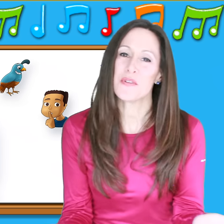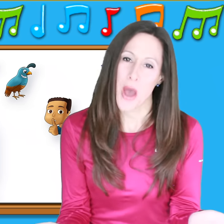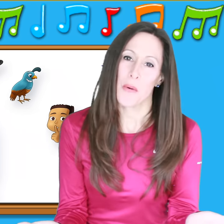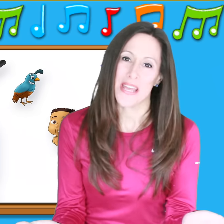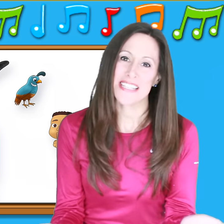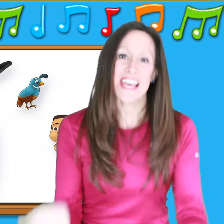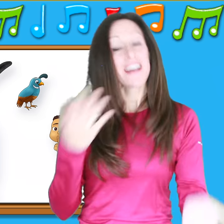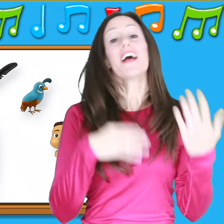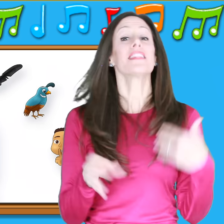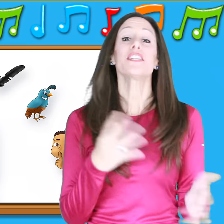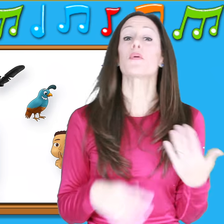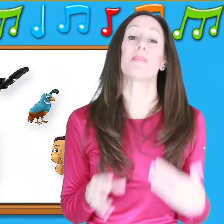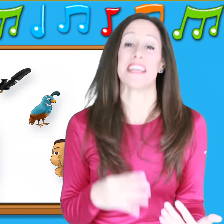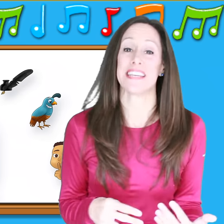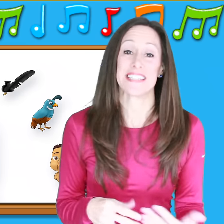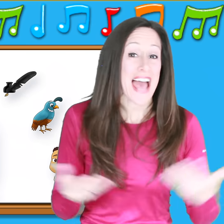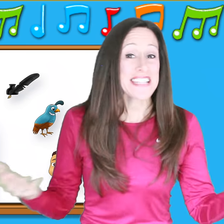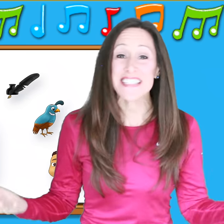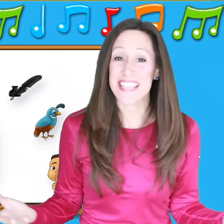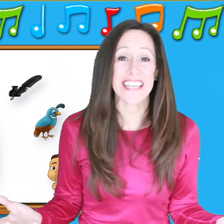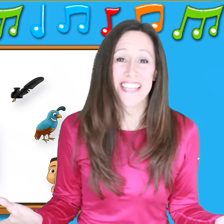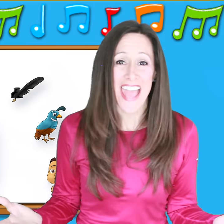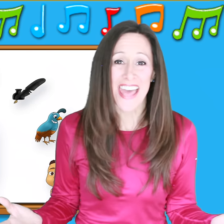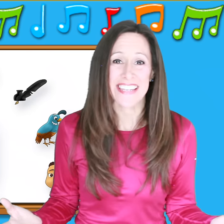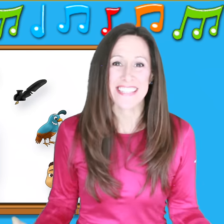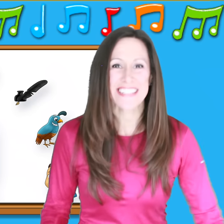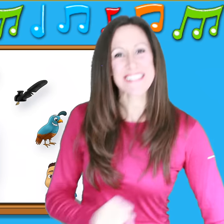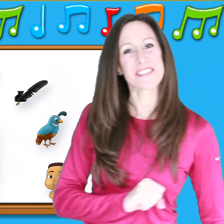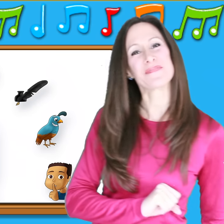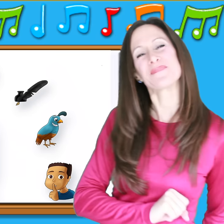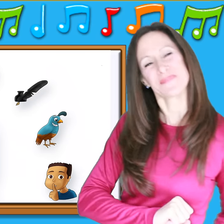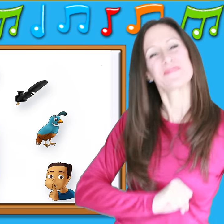you know it. Let's repeat it and sing it again.